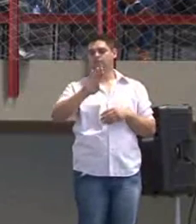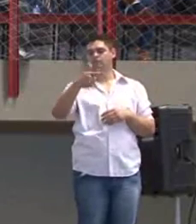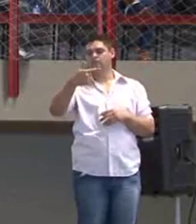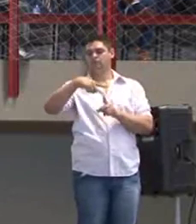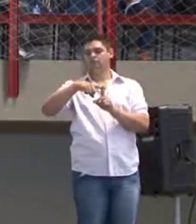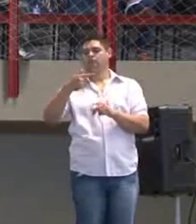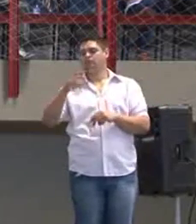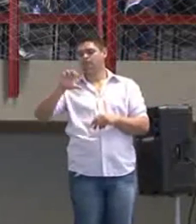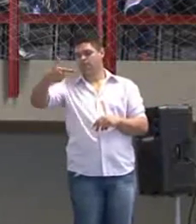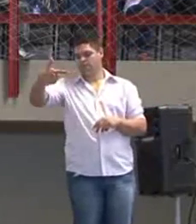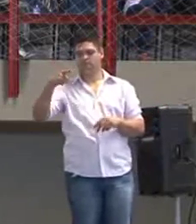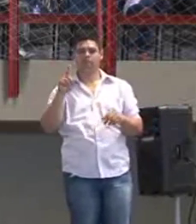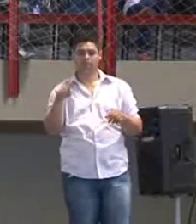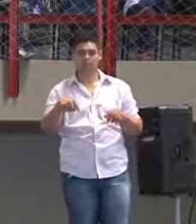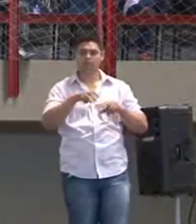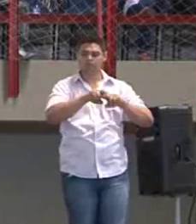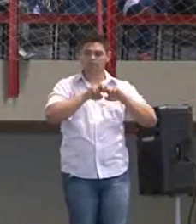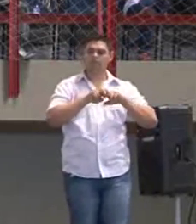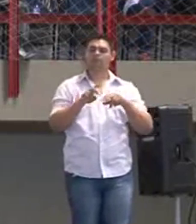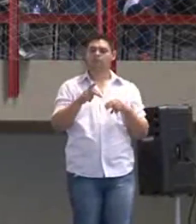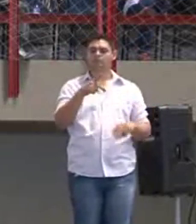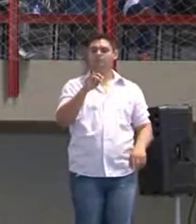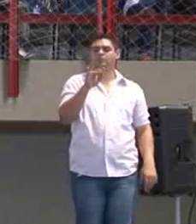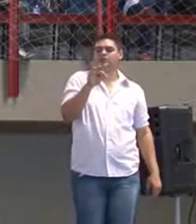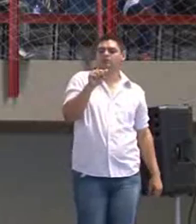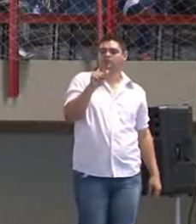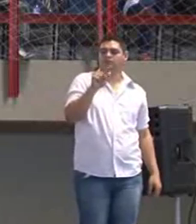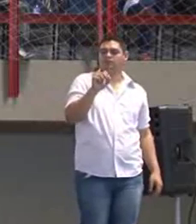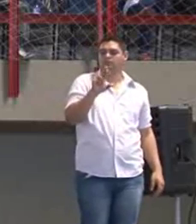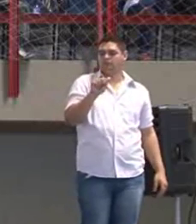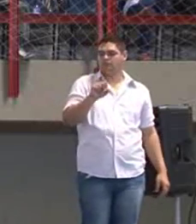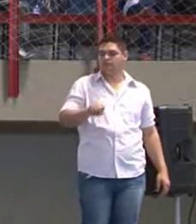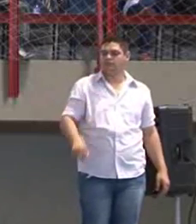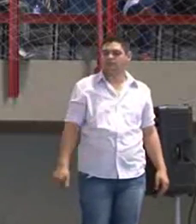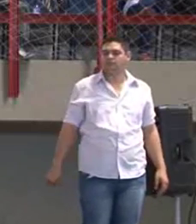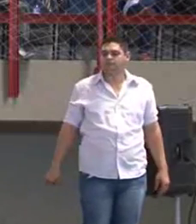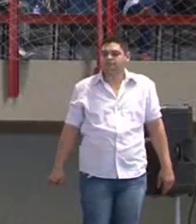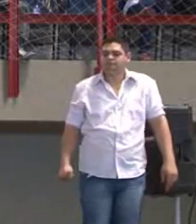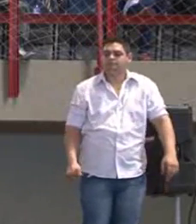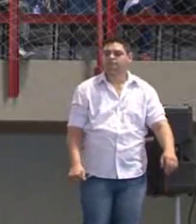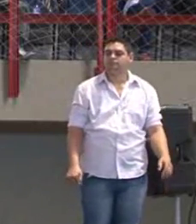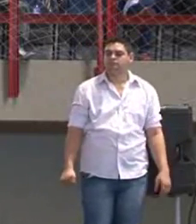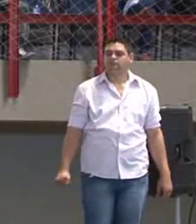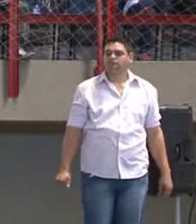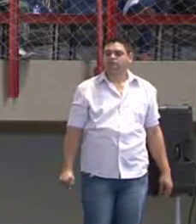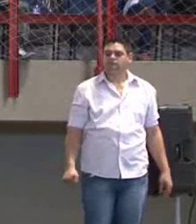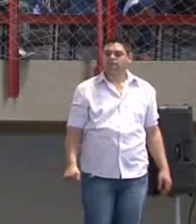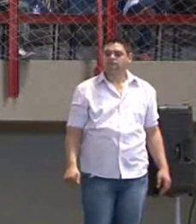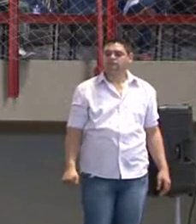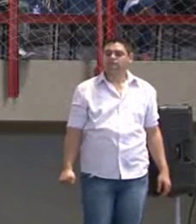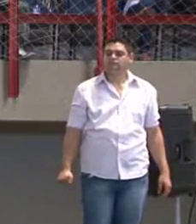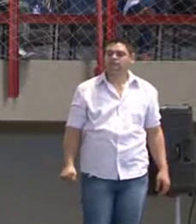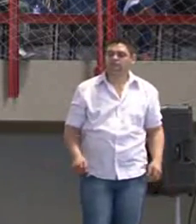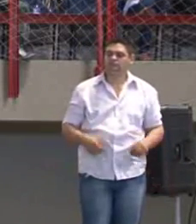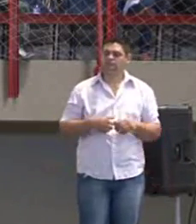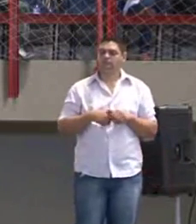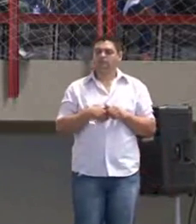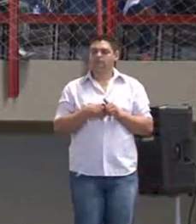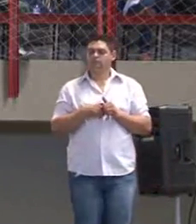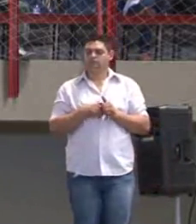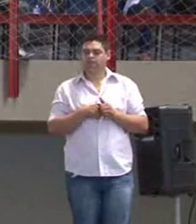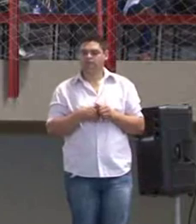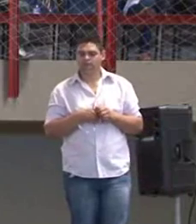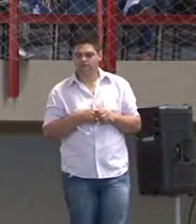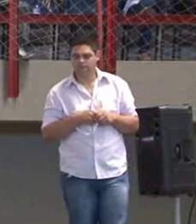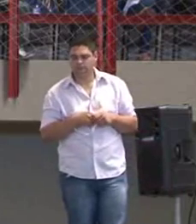mais C ao quadrado. Eu conheci o Teorema de Pitágoras. Beleza isso? Vamos mais. Vamos ver agora as razões